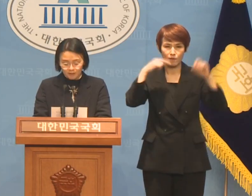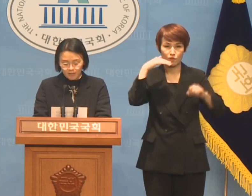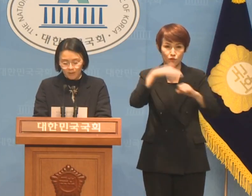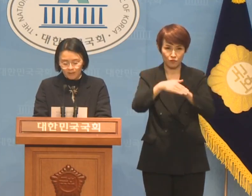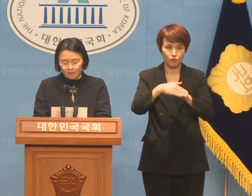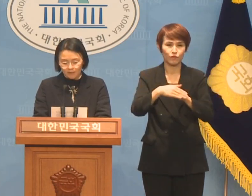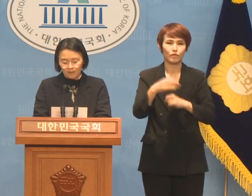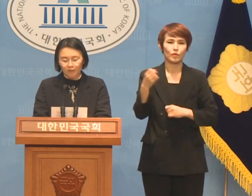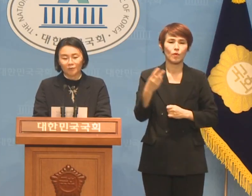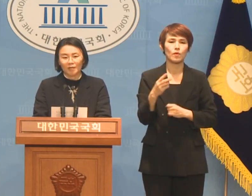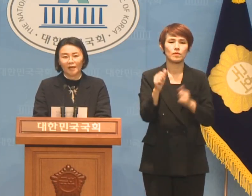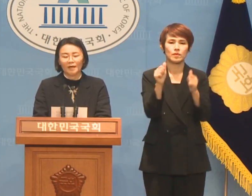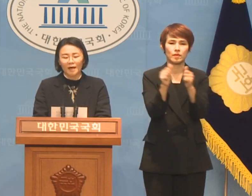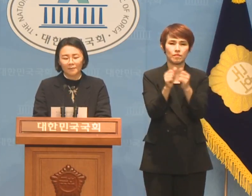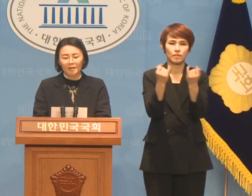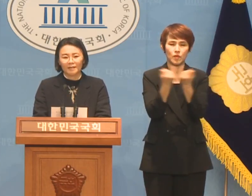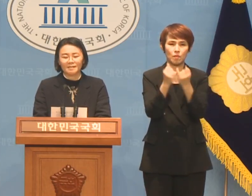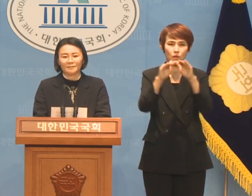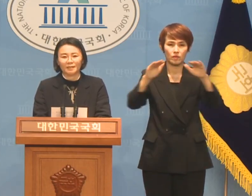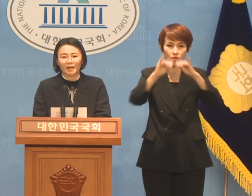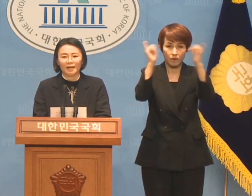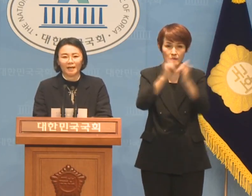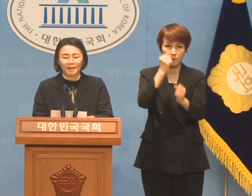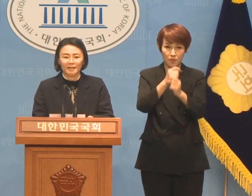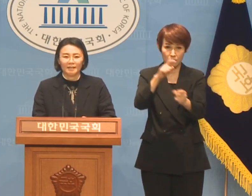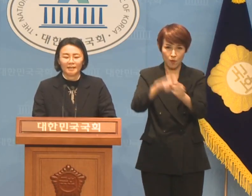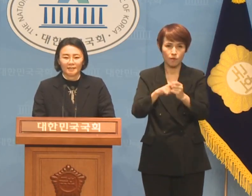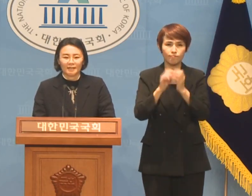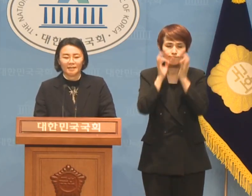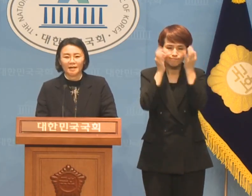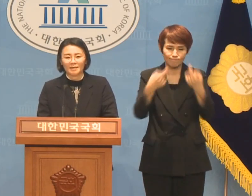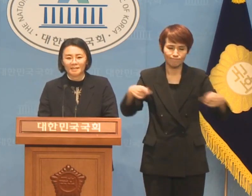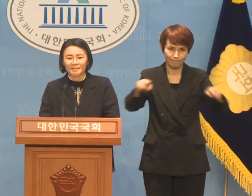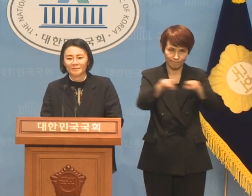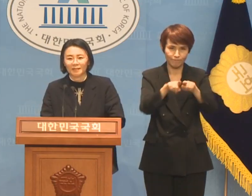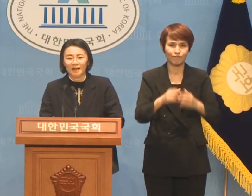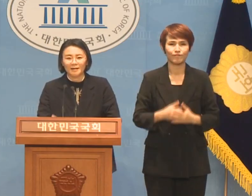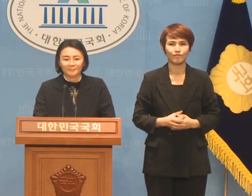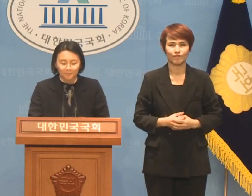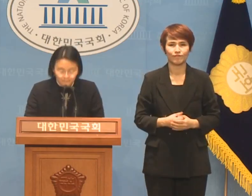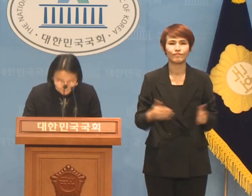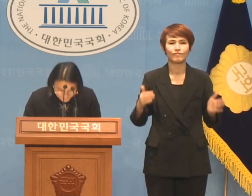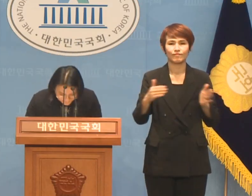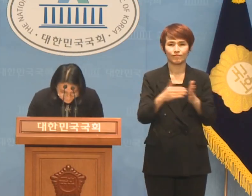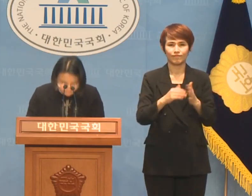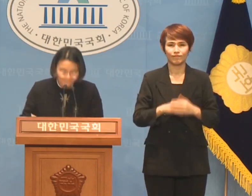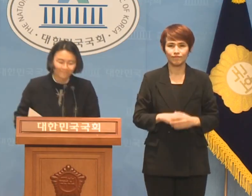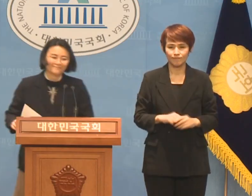성평등 사회를 만들기 위해 함께하겠습니다. 이상 마치겠습니다.